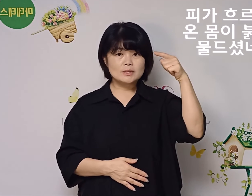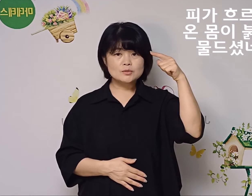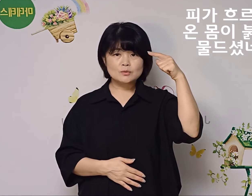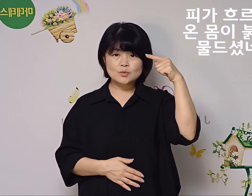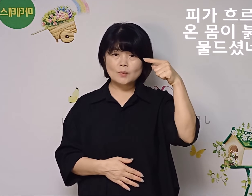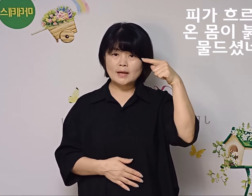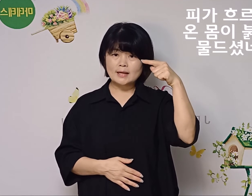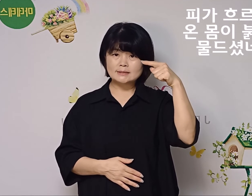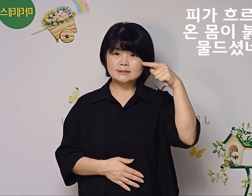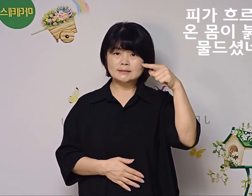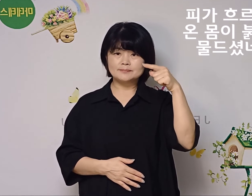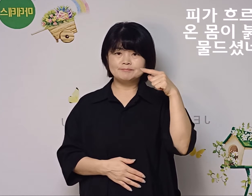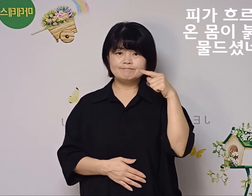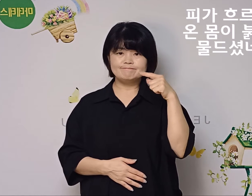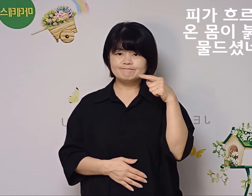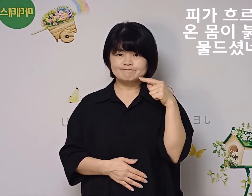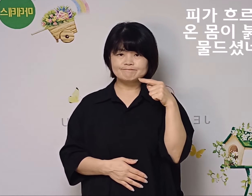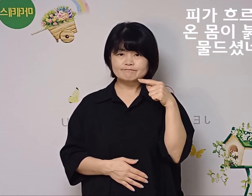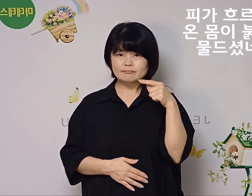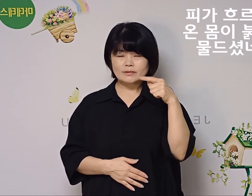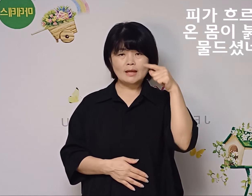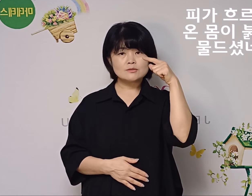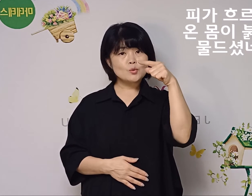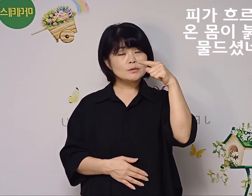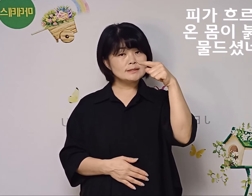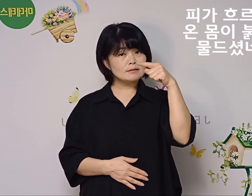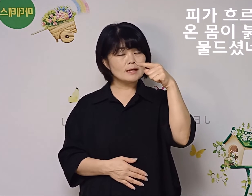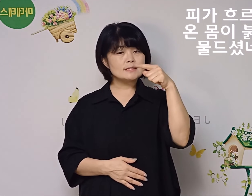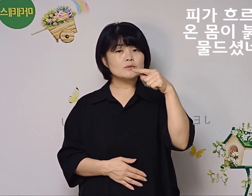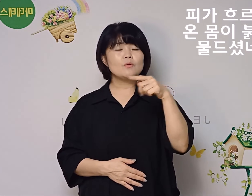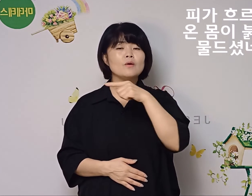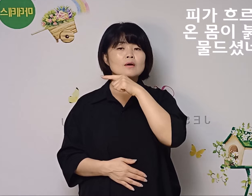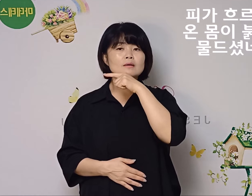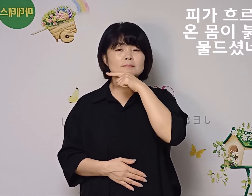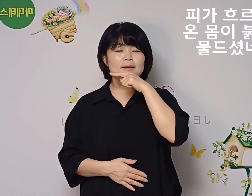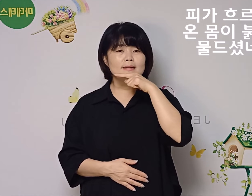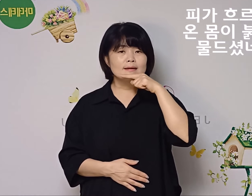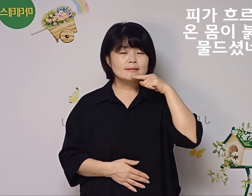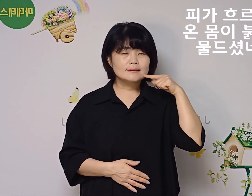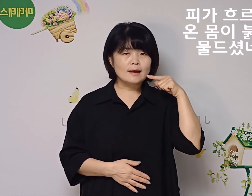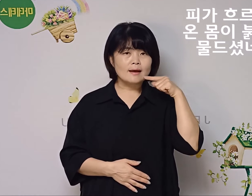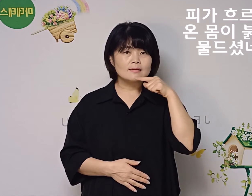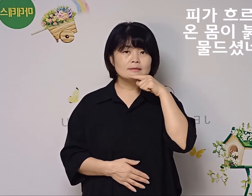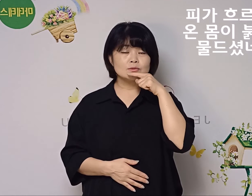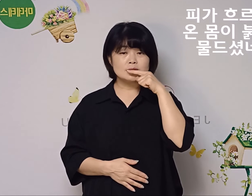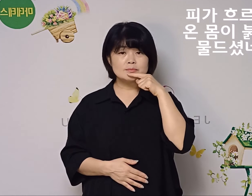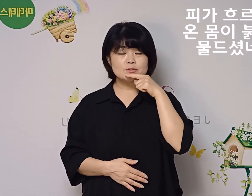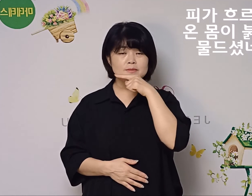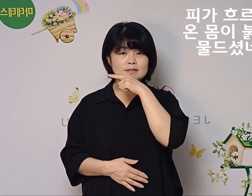왼손 손가락을 손을 이렇게 하시고 빨갛다. 우리 입술